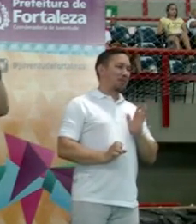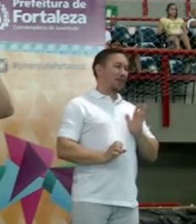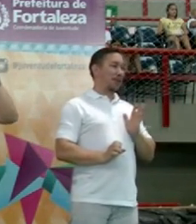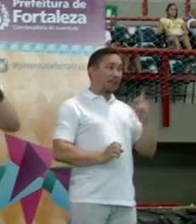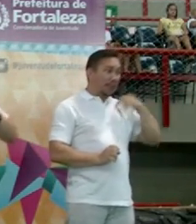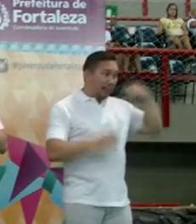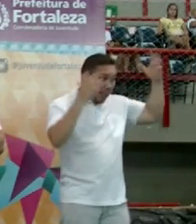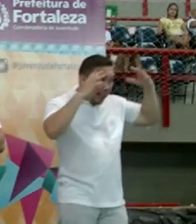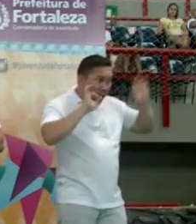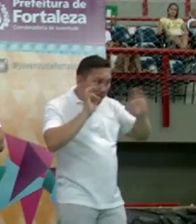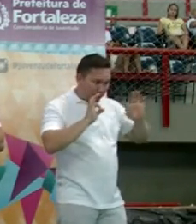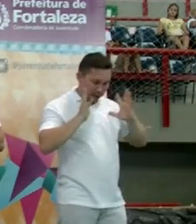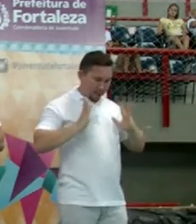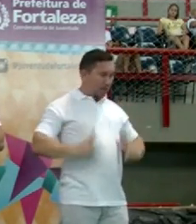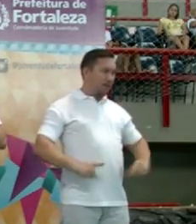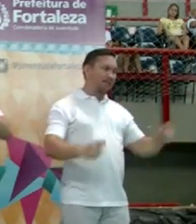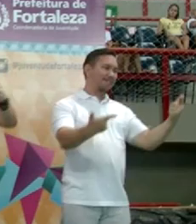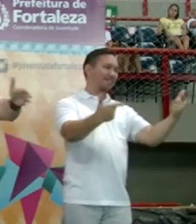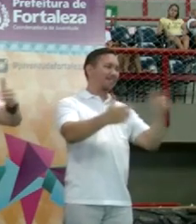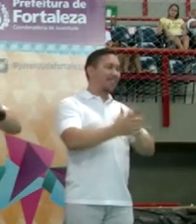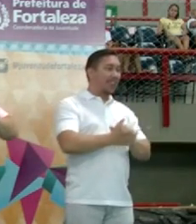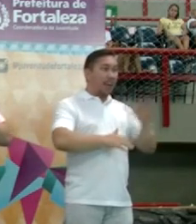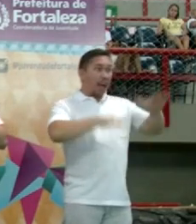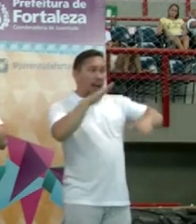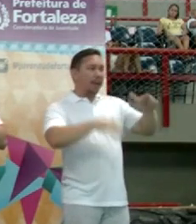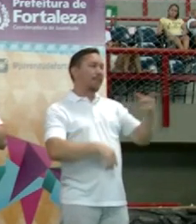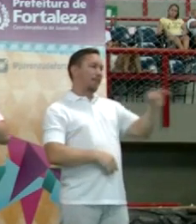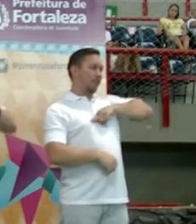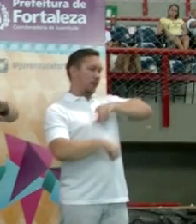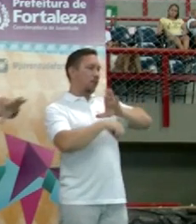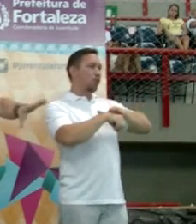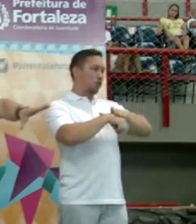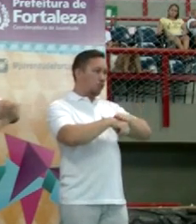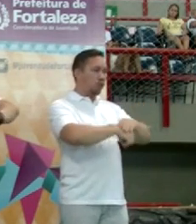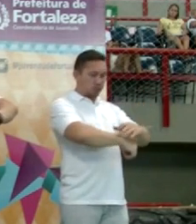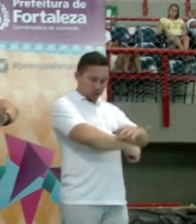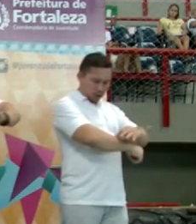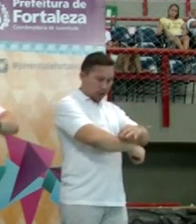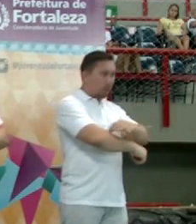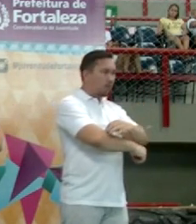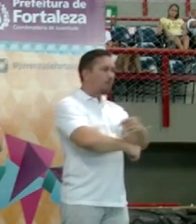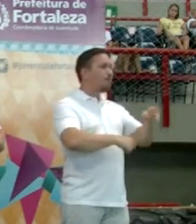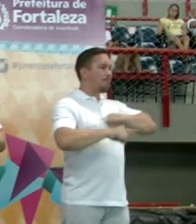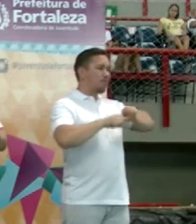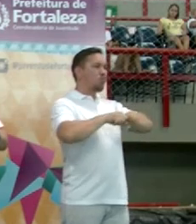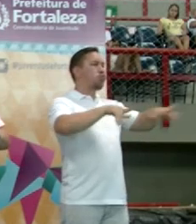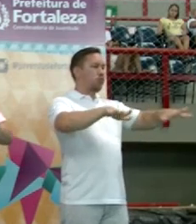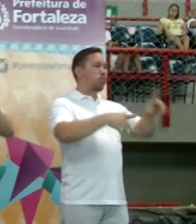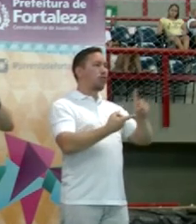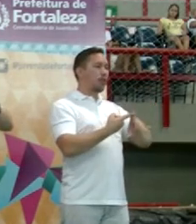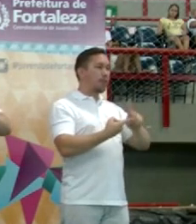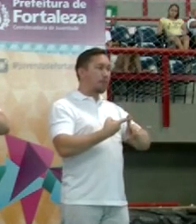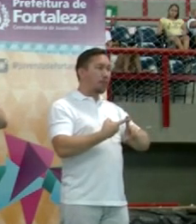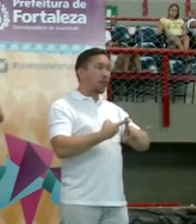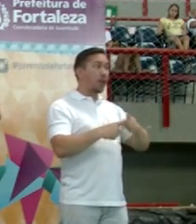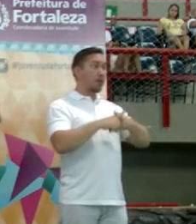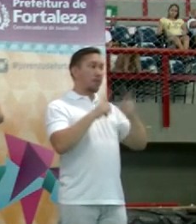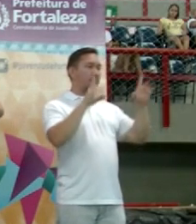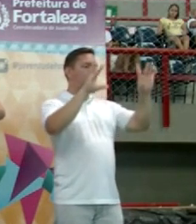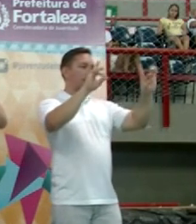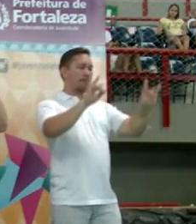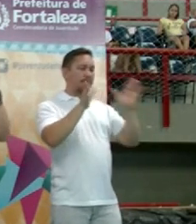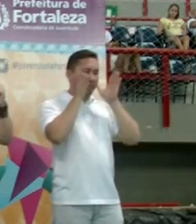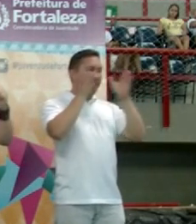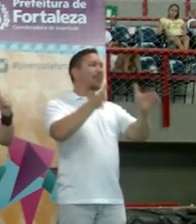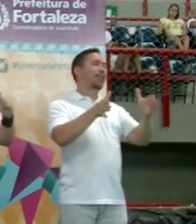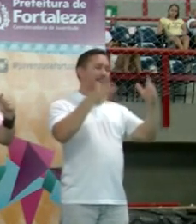Ele não tomava banho completo, muitas doenças de pele, doenças contagiosas, certeza. Agora, em situações